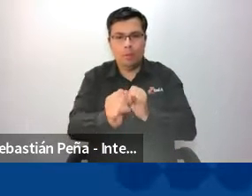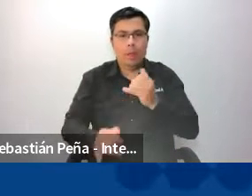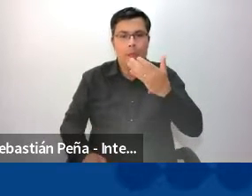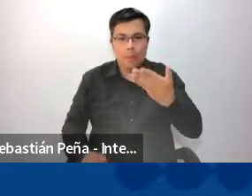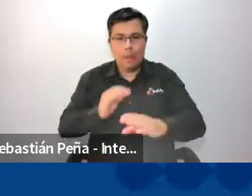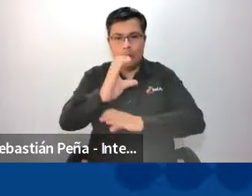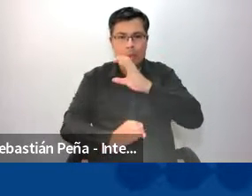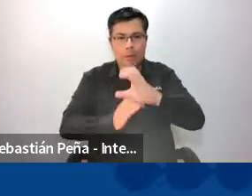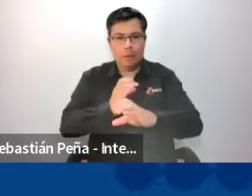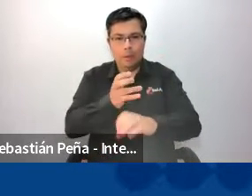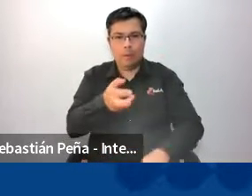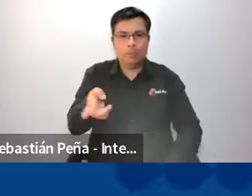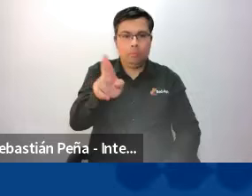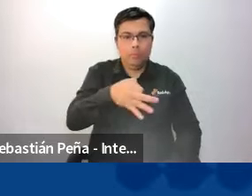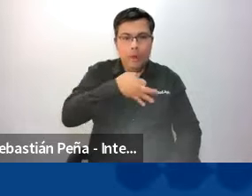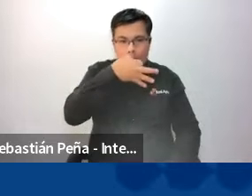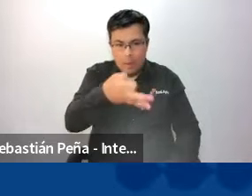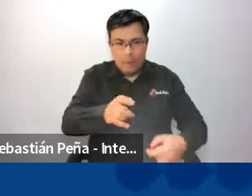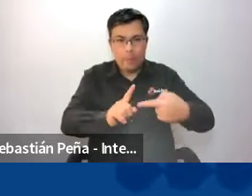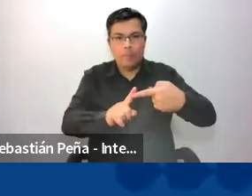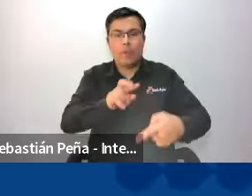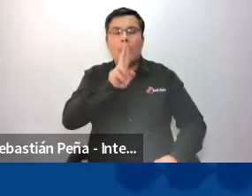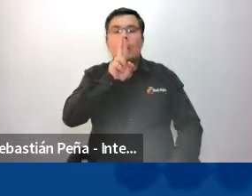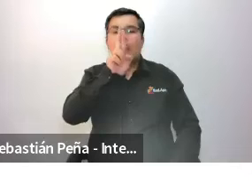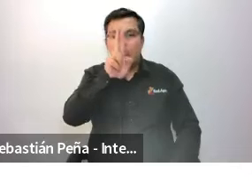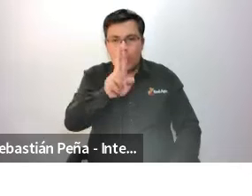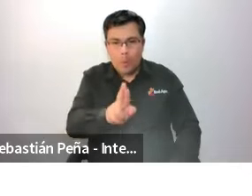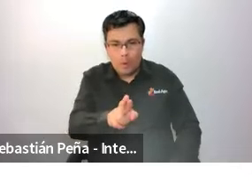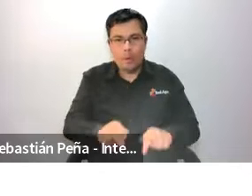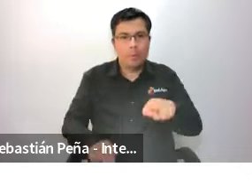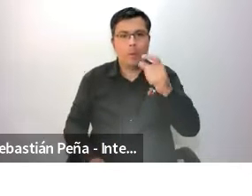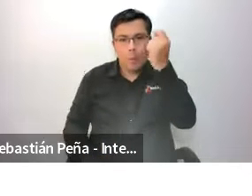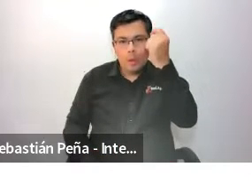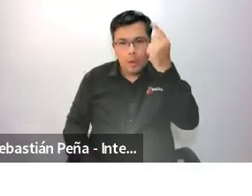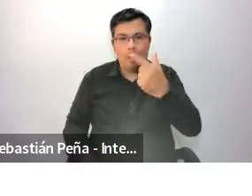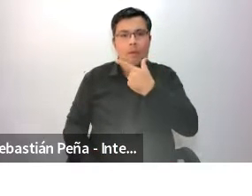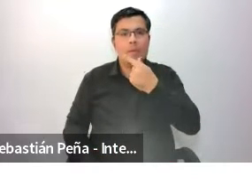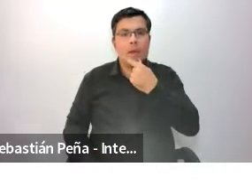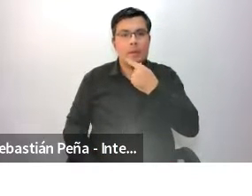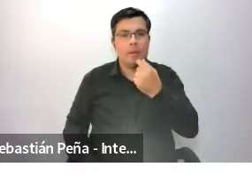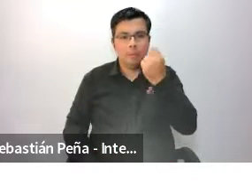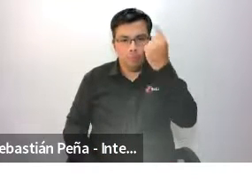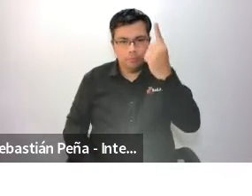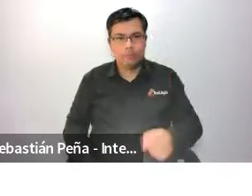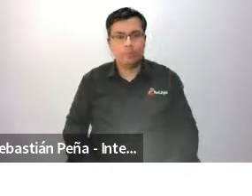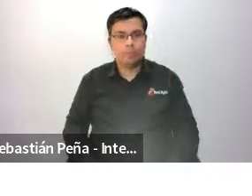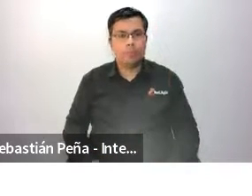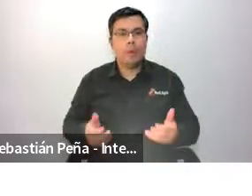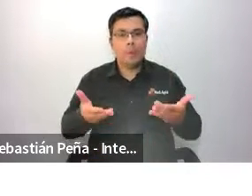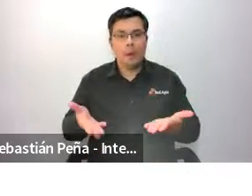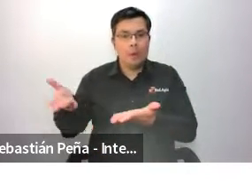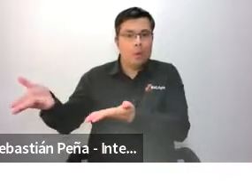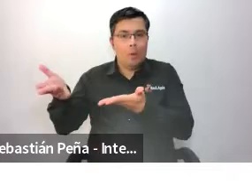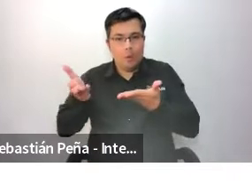reitero, hemos denominado Respuestas que orientan su comprensión, para el cual hemos invitado a